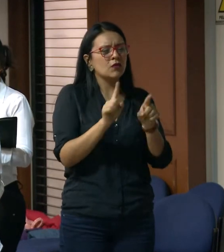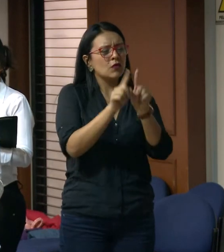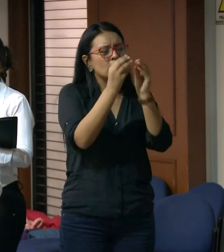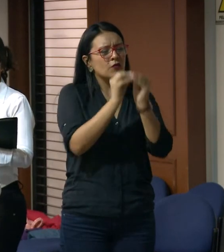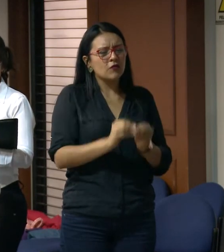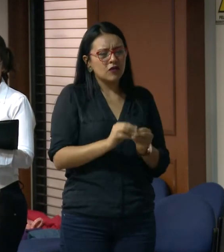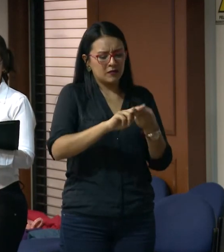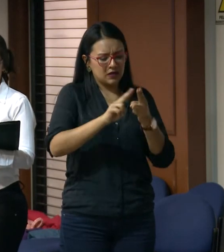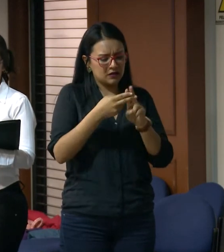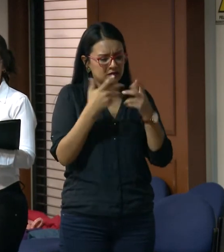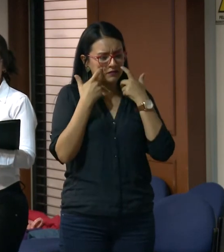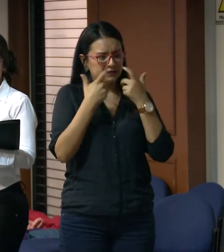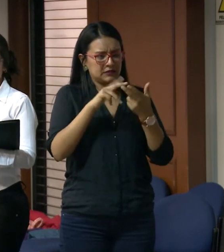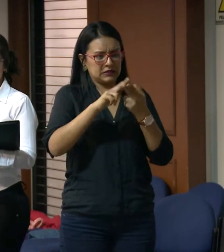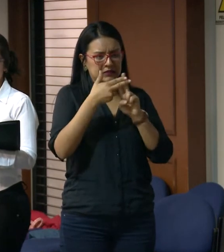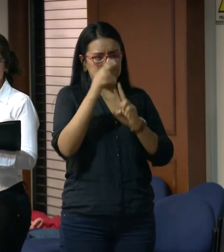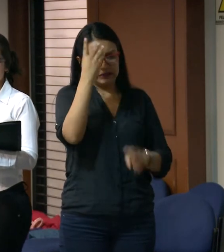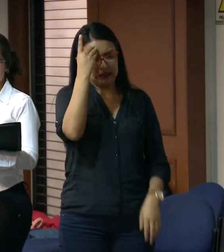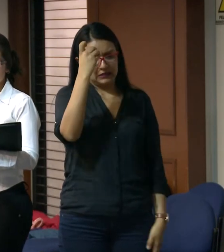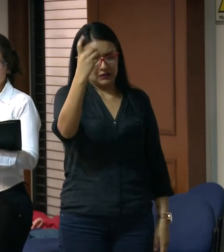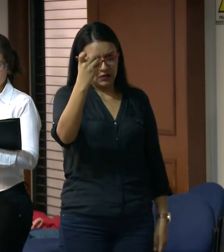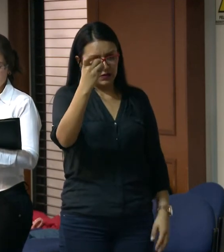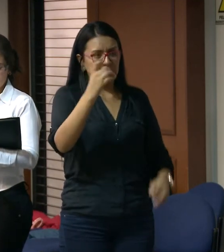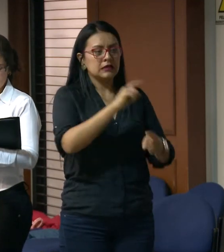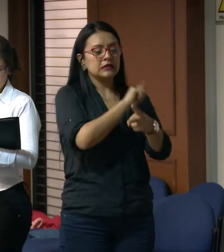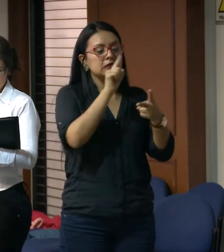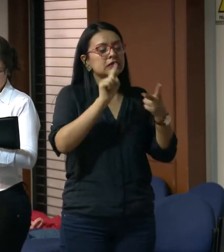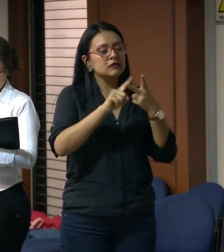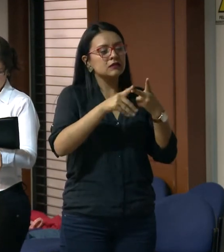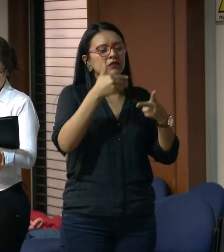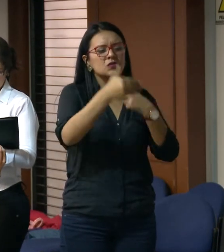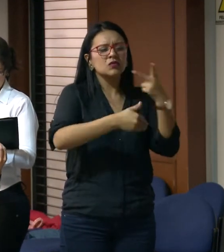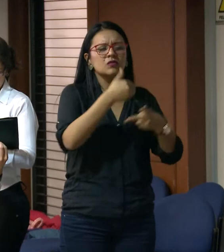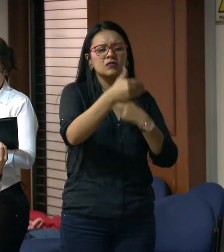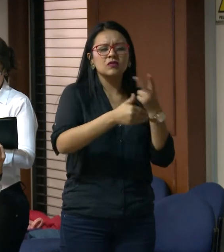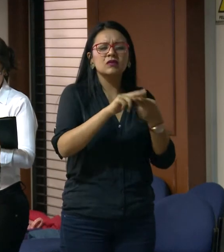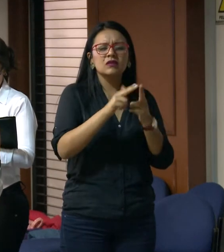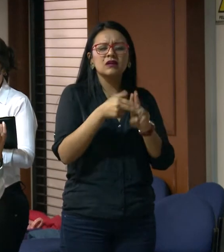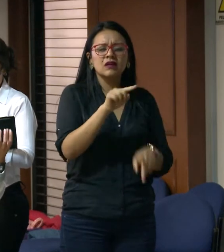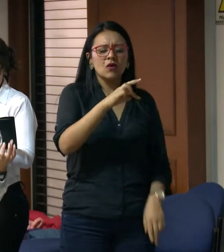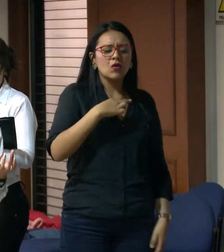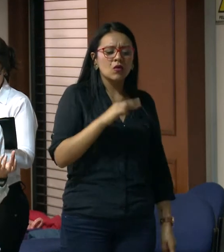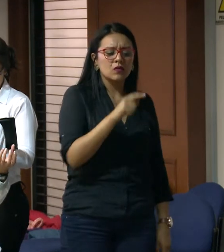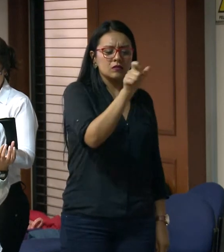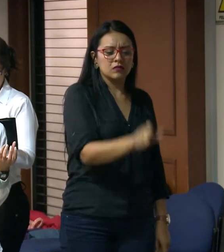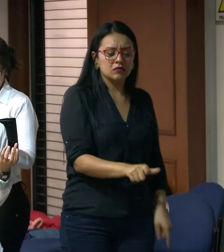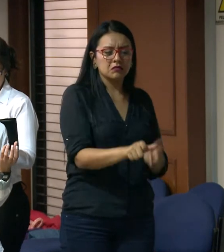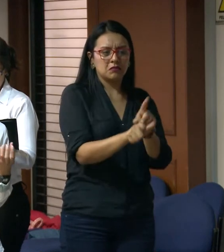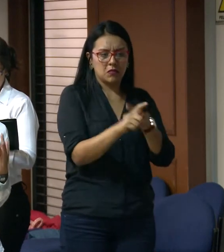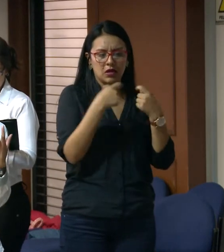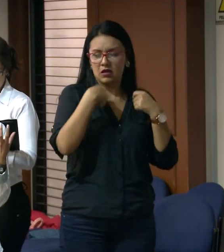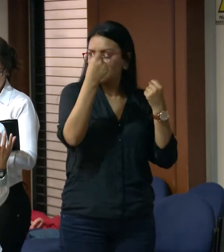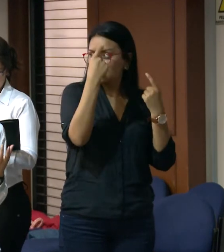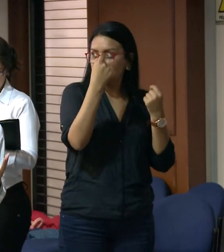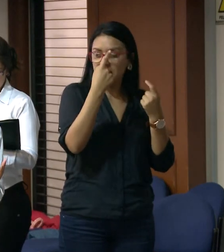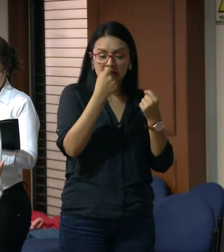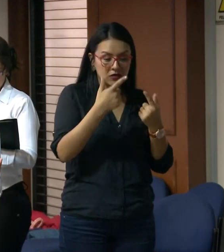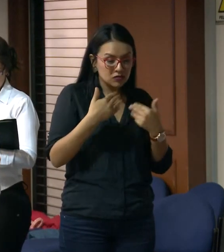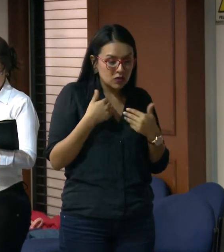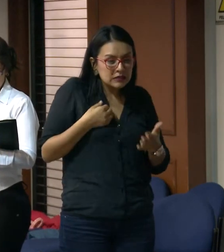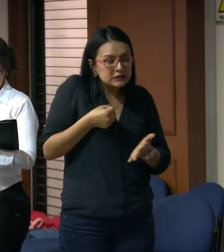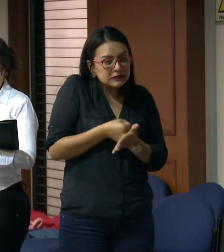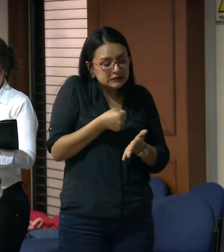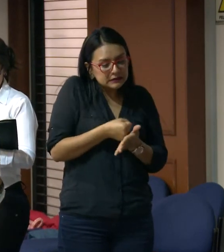diferentes formas simbólicas y el segundo proceso pues se refiere al que la otra persona pueda comprender eso que yo